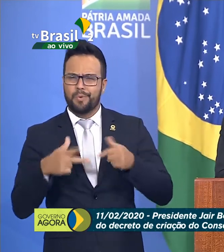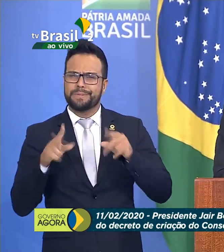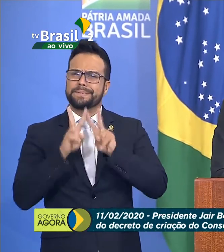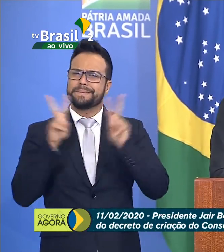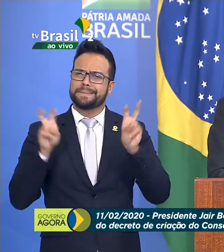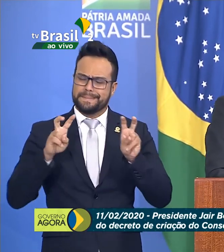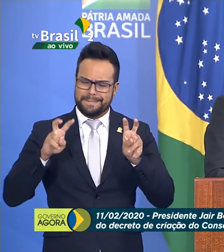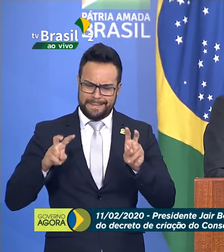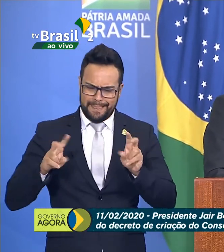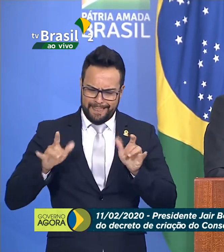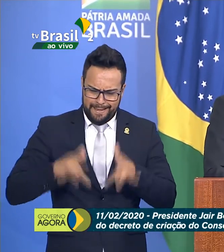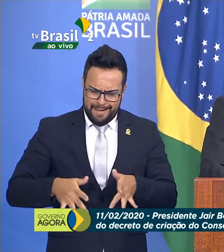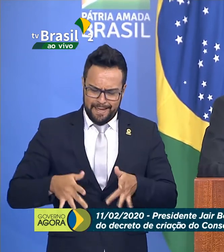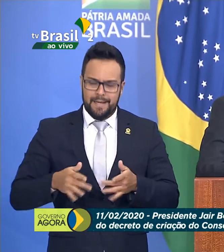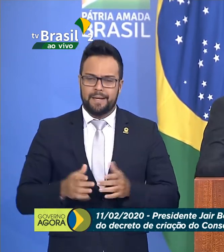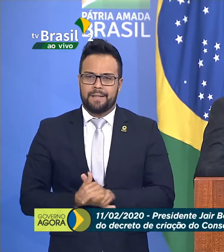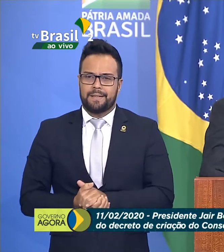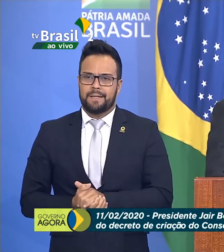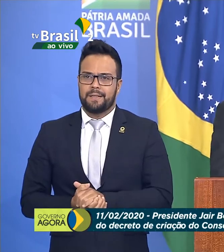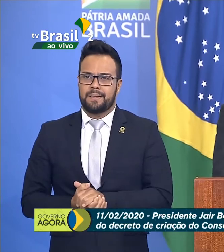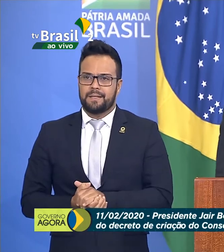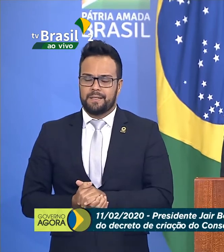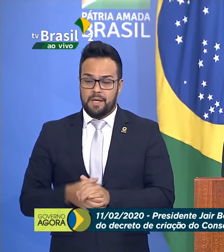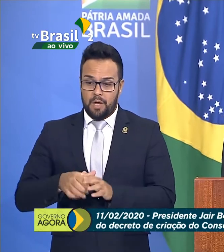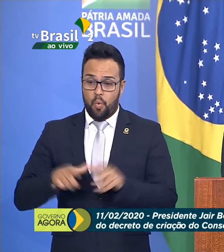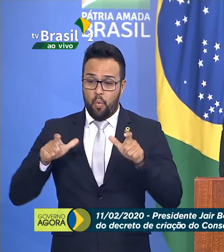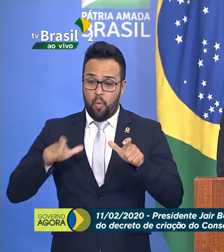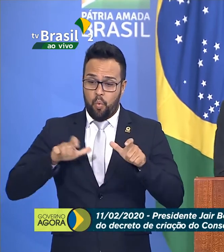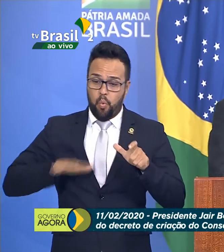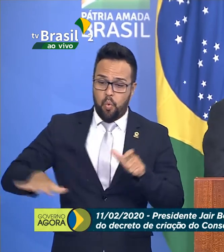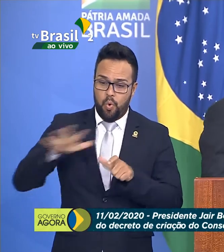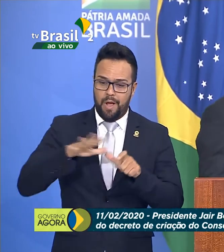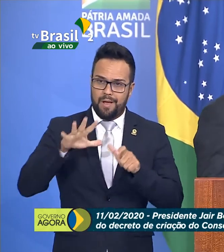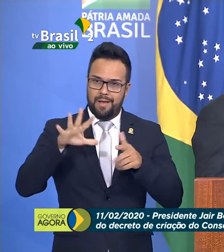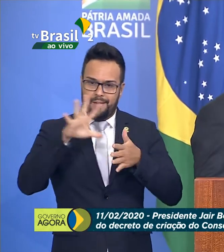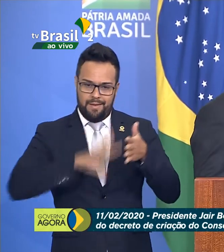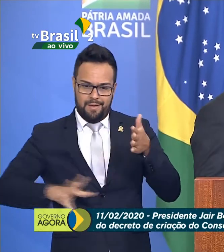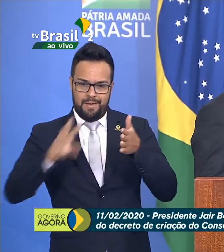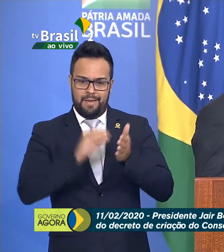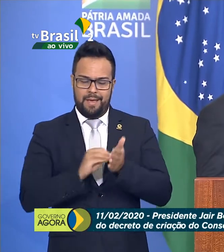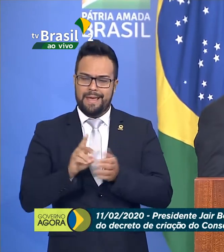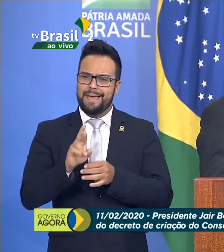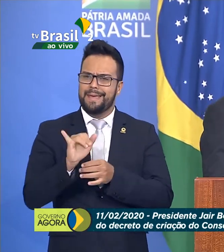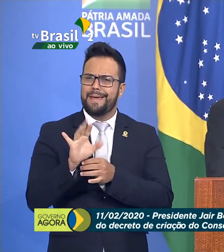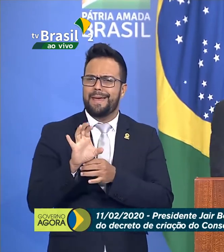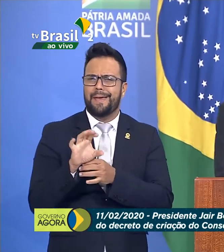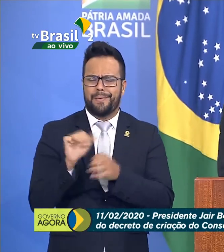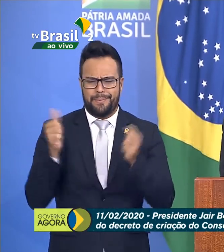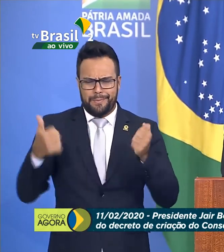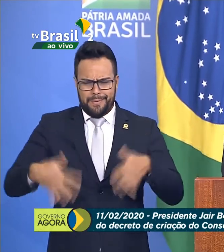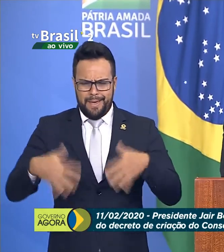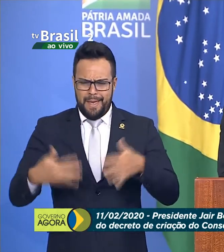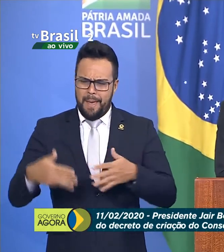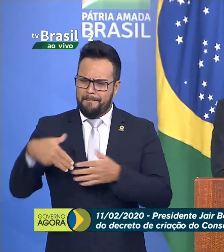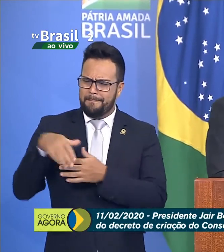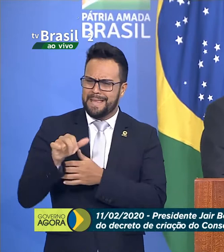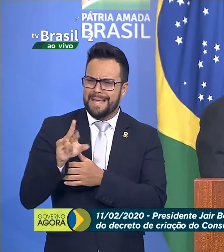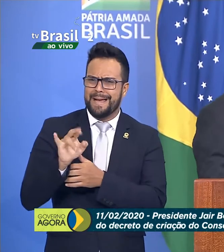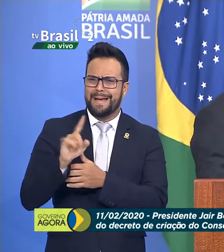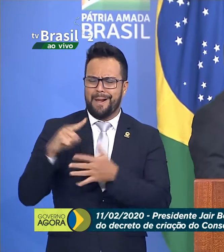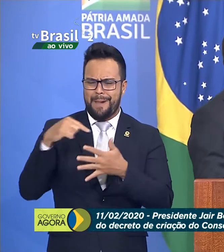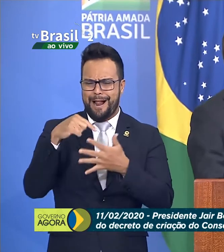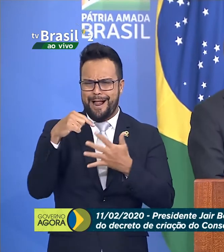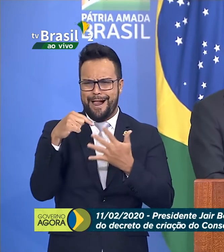Obviamente, uma região amazônica tão rica, não só em biodiversidade, riquezas minerais, espaços